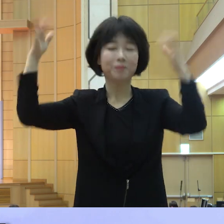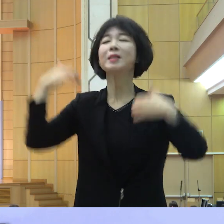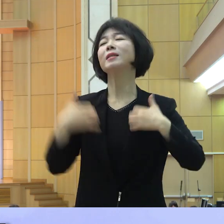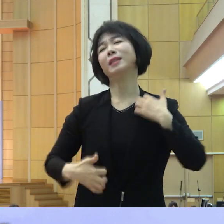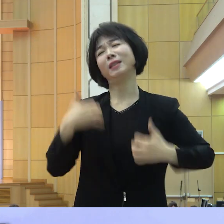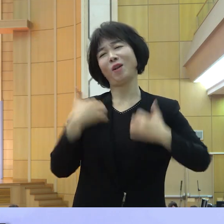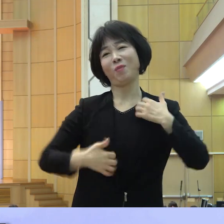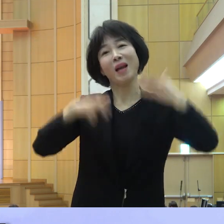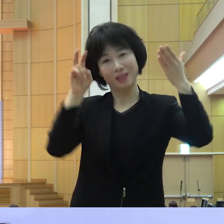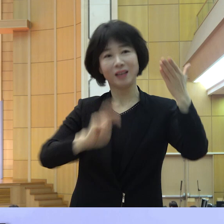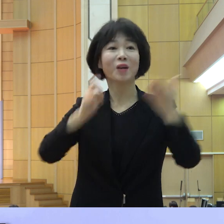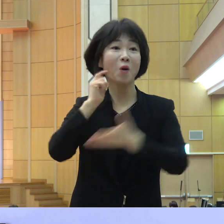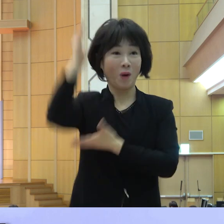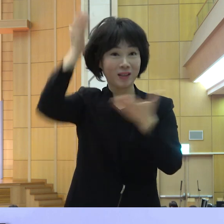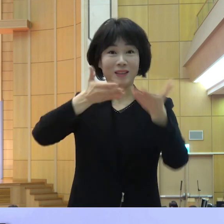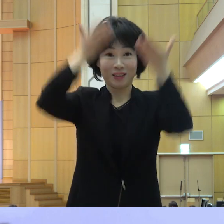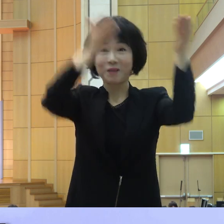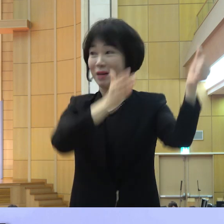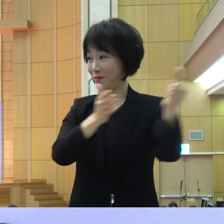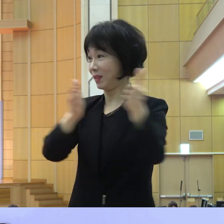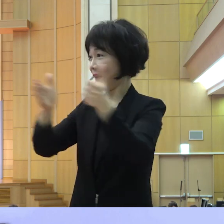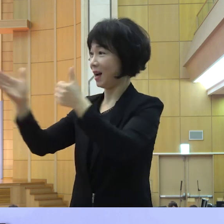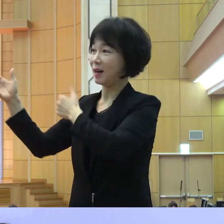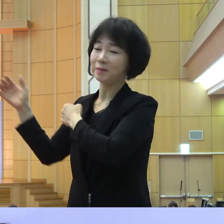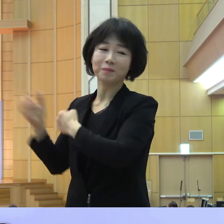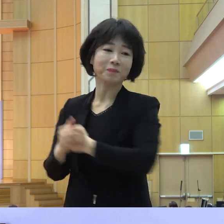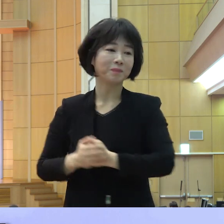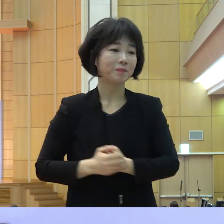마음으로 찬양하시겠습니다.